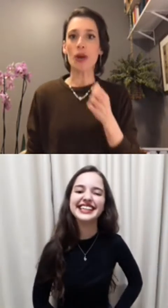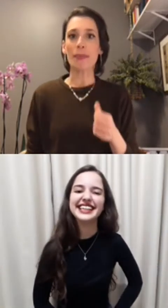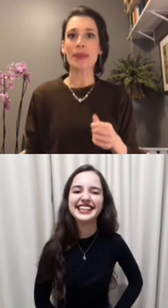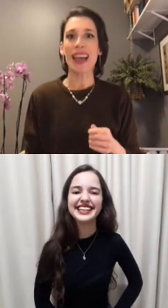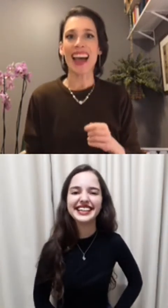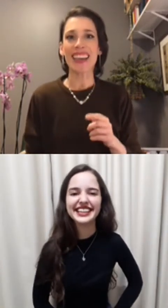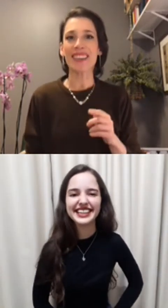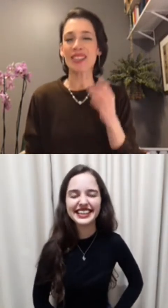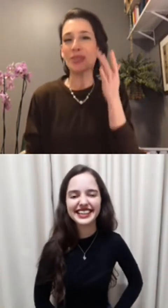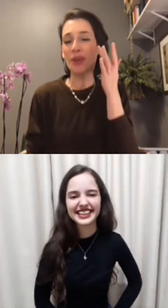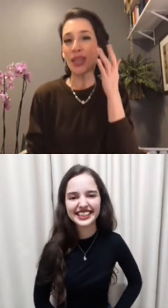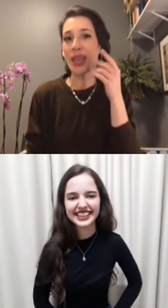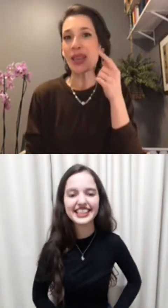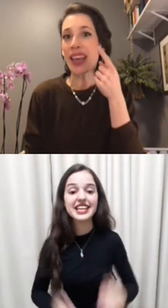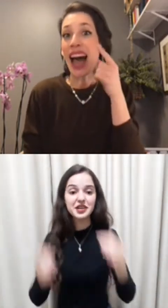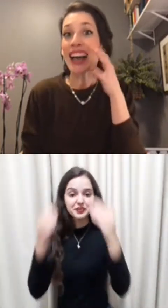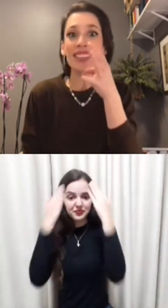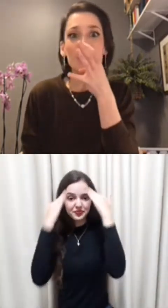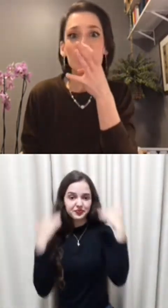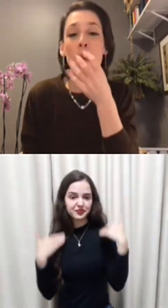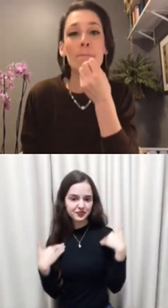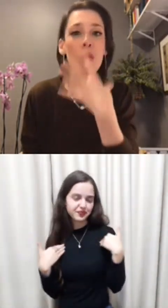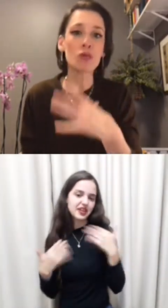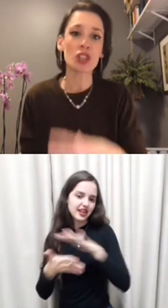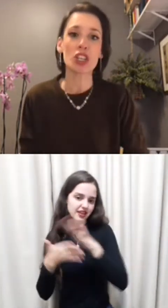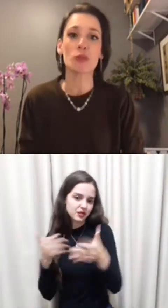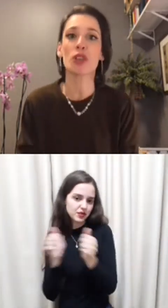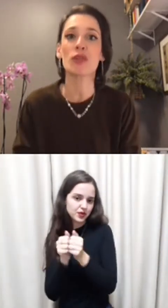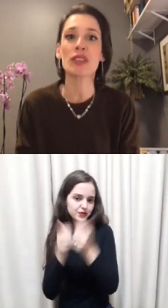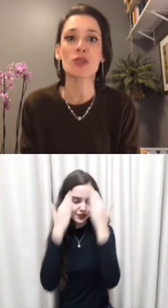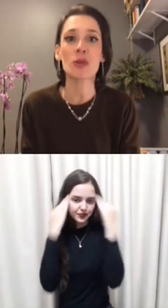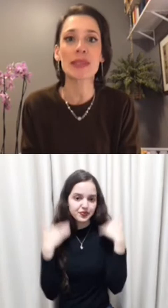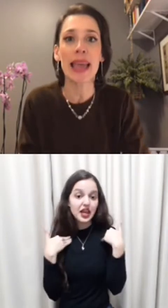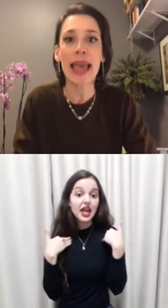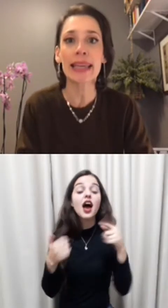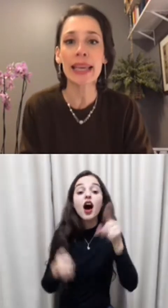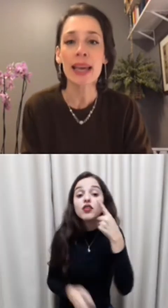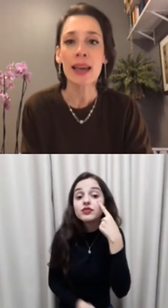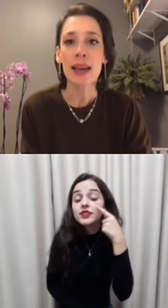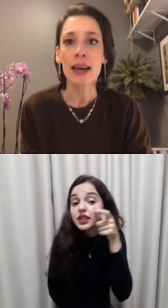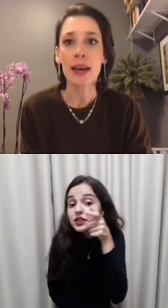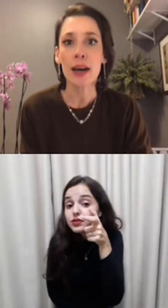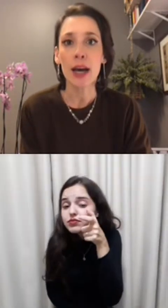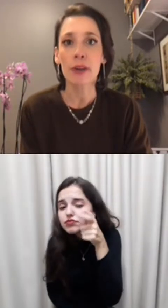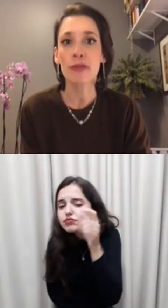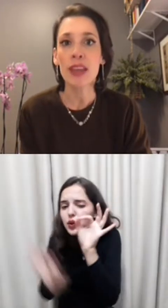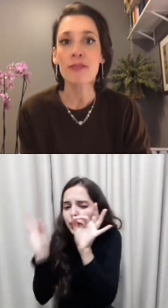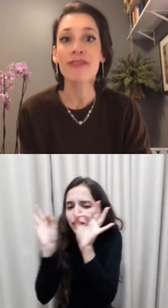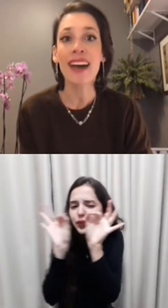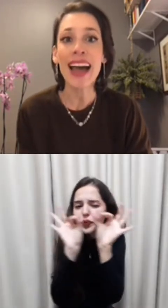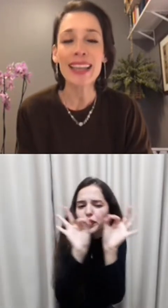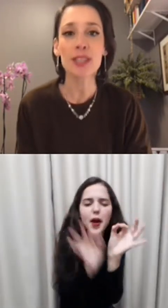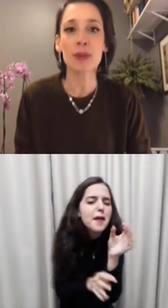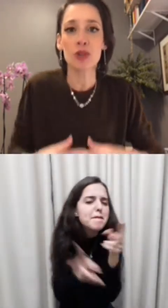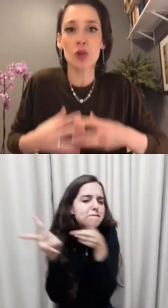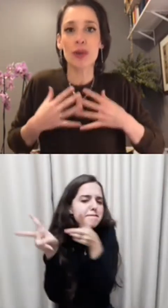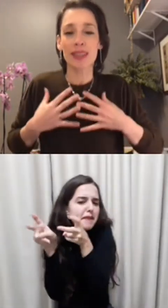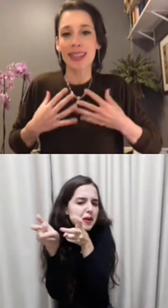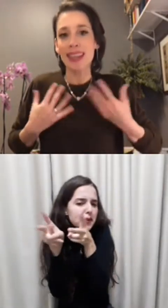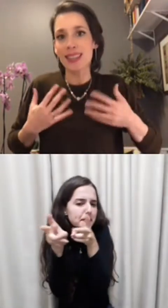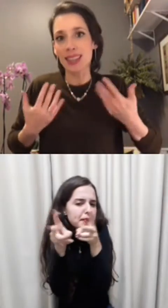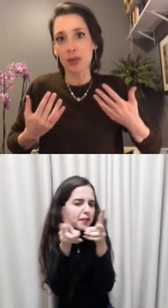com Gabi. Aí vocês podem assistir, é bom, gente, porque vocês conseguem ver várias